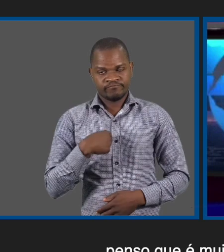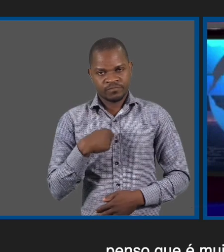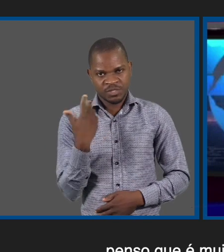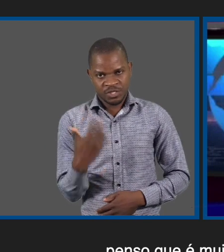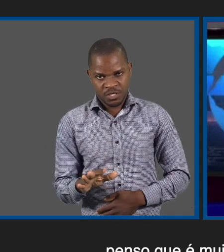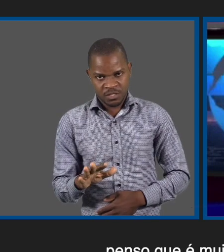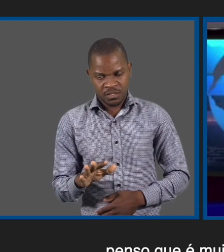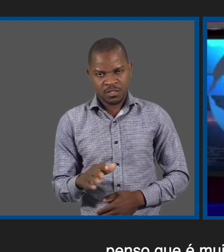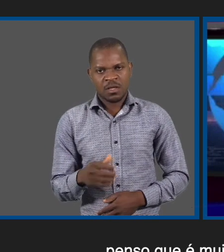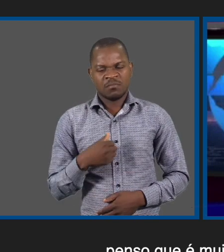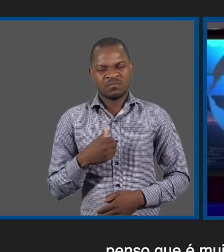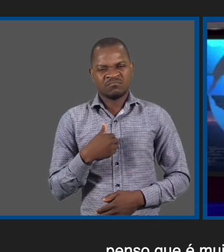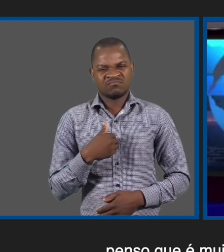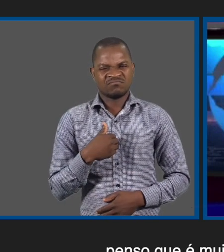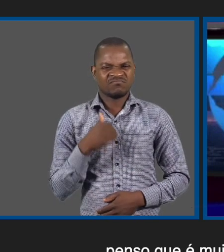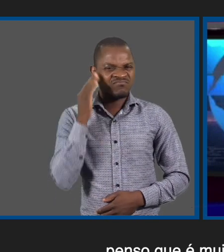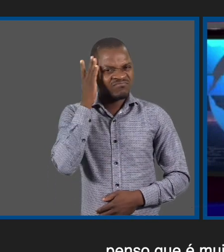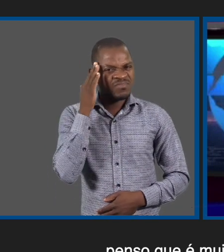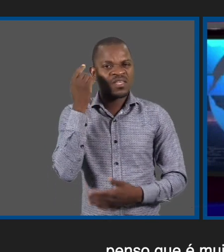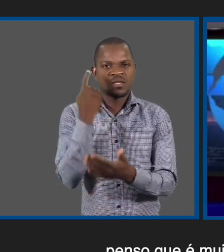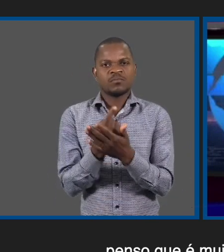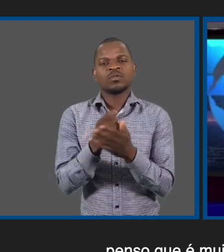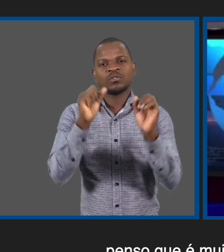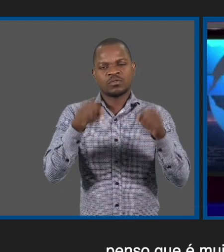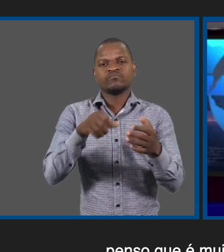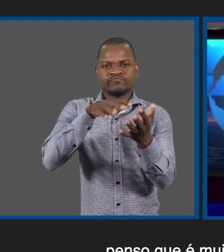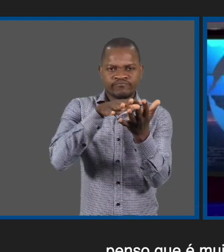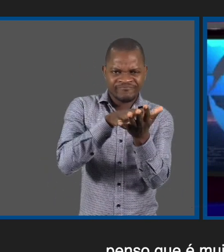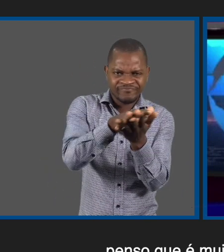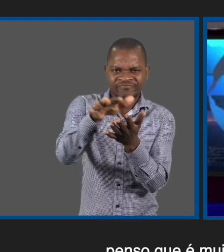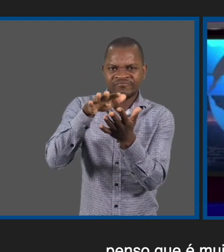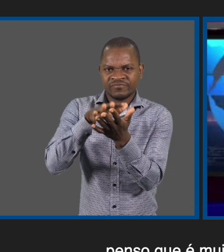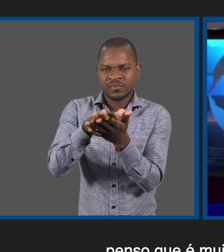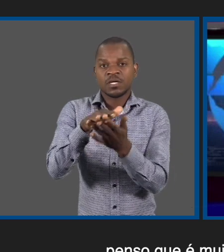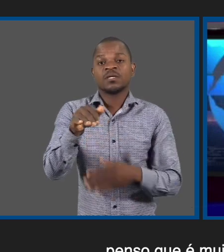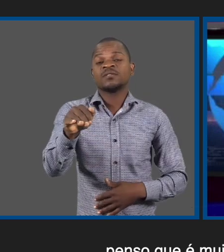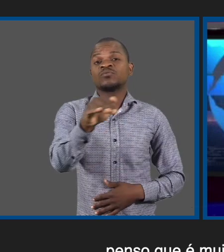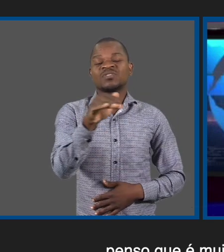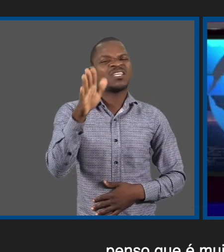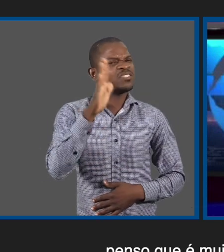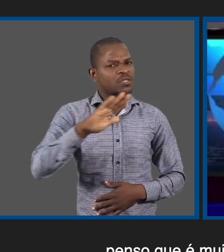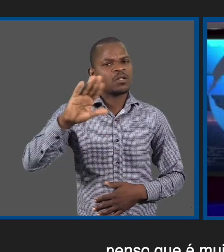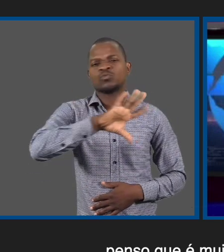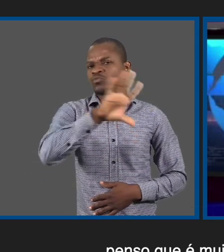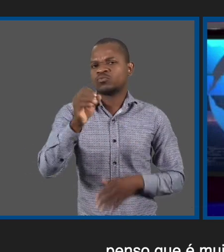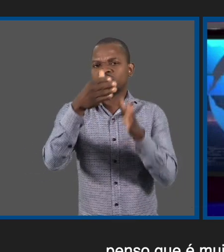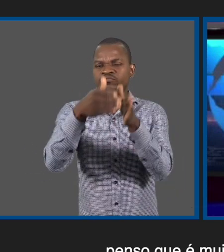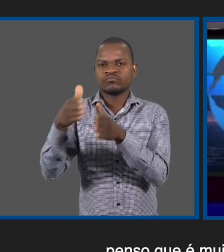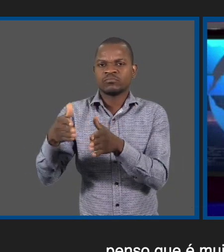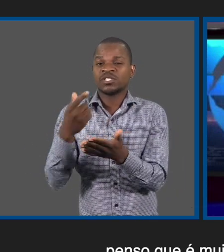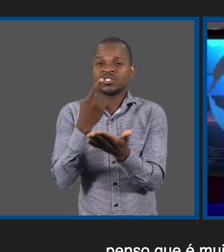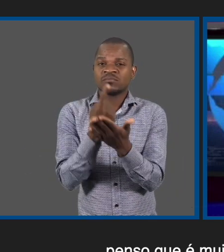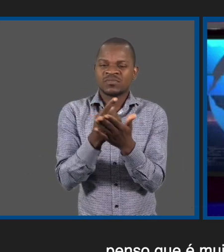pergunta, penso que é muito importante sensibilizar a sociedade em geral sobre